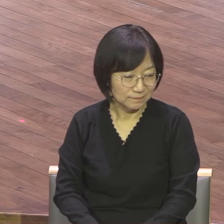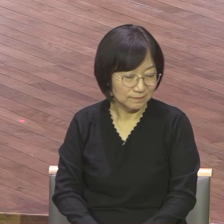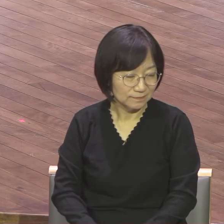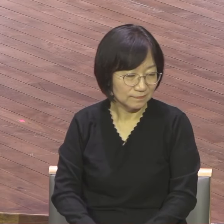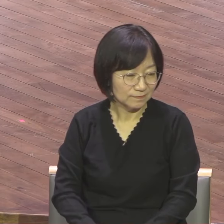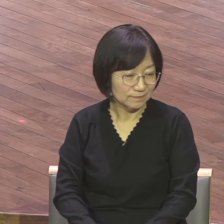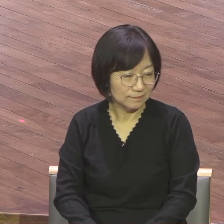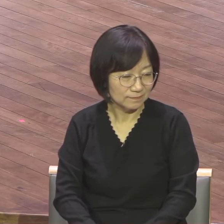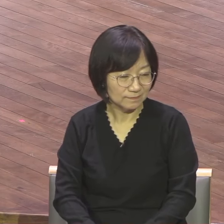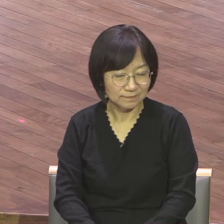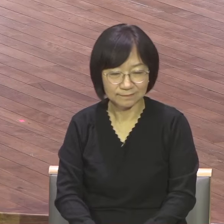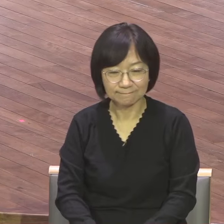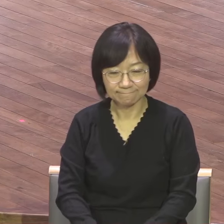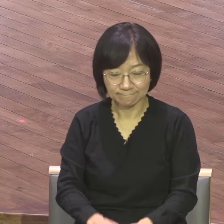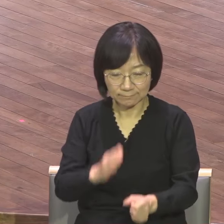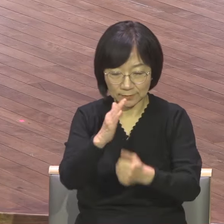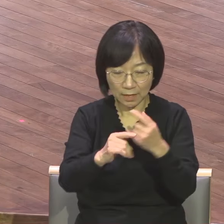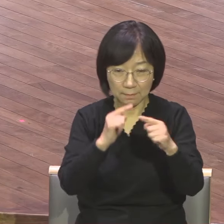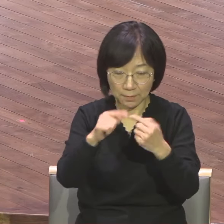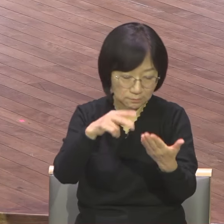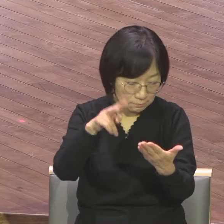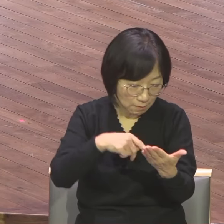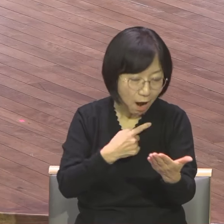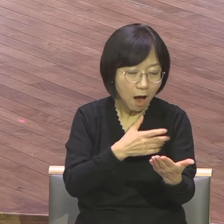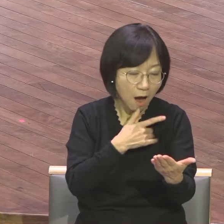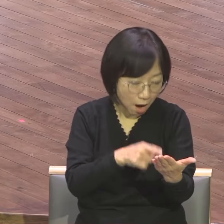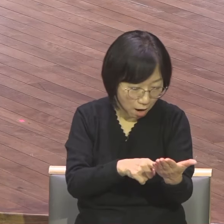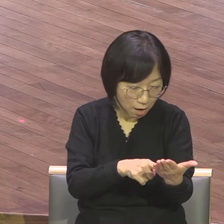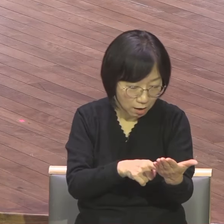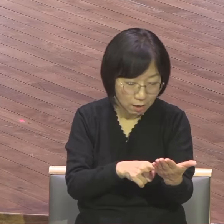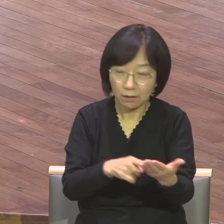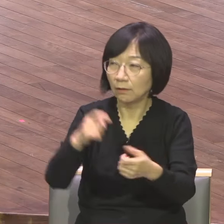말씀대로 구하면 주시겠다고.